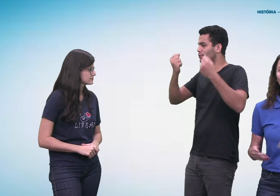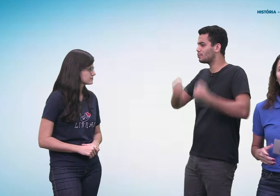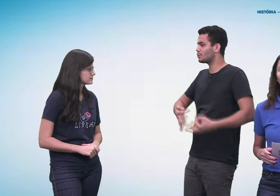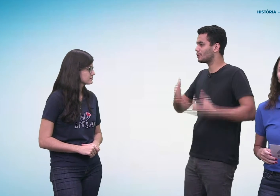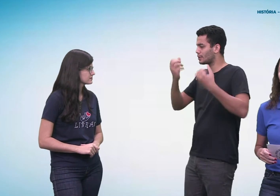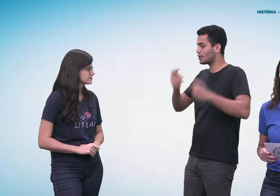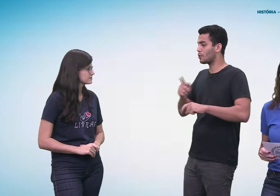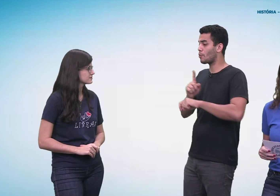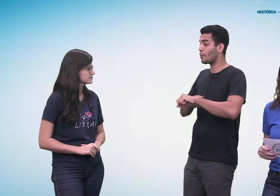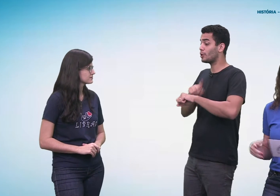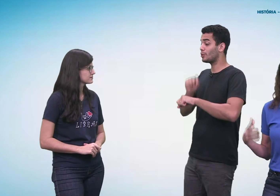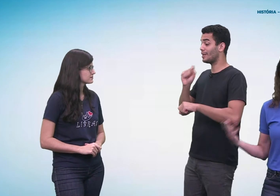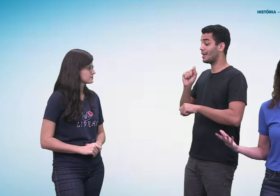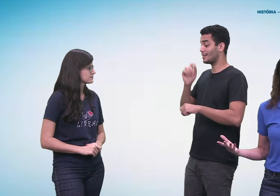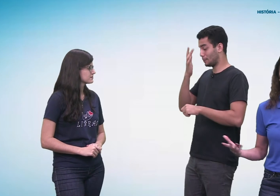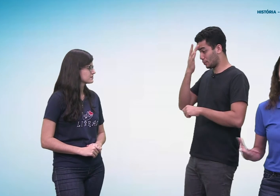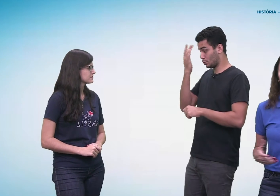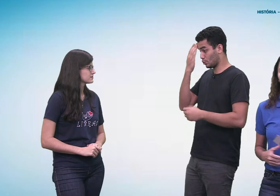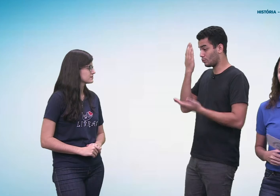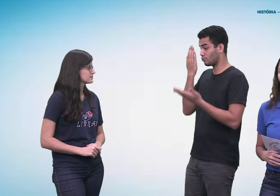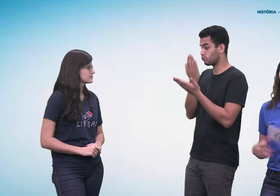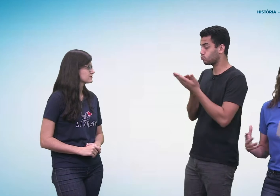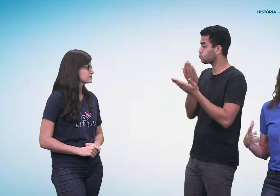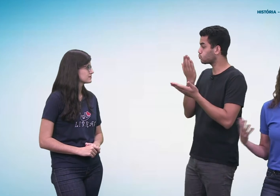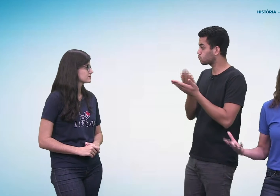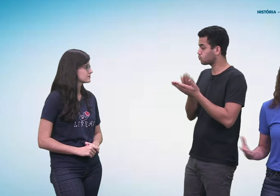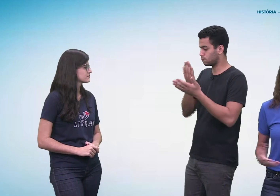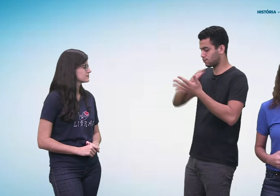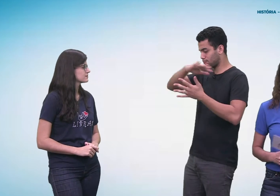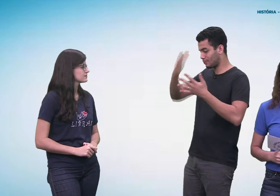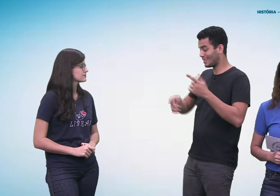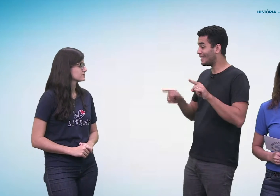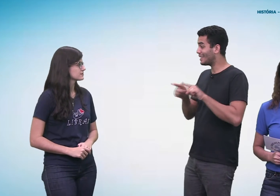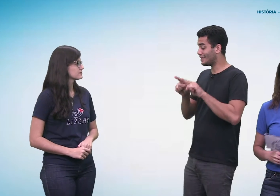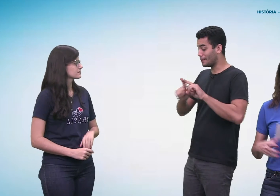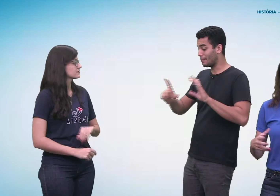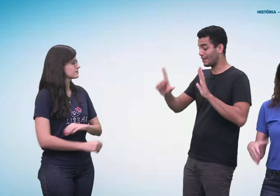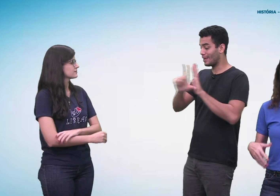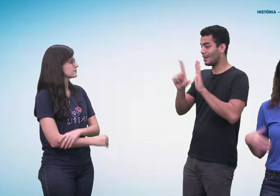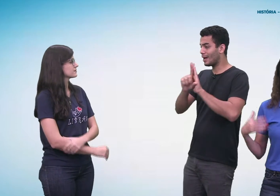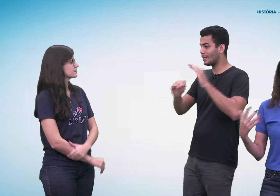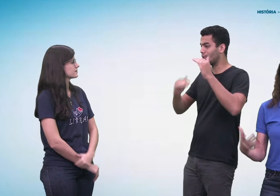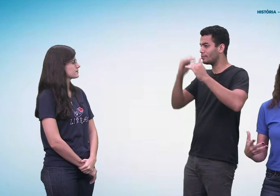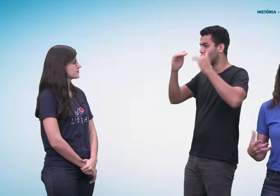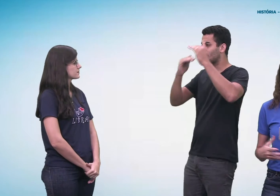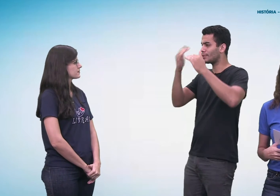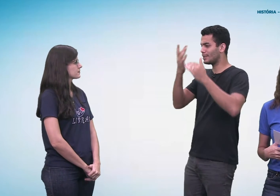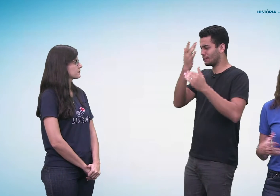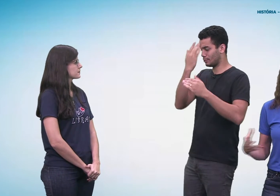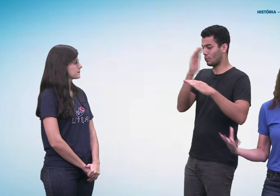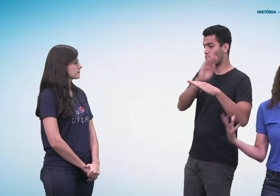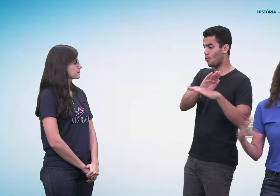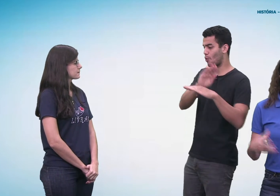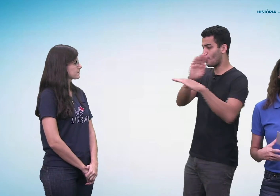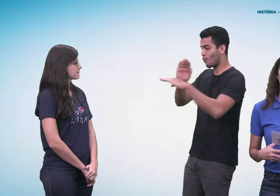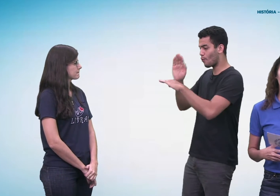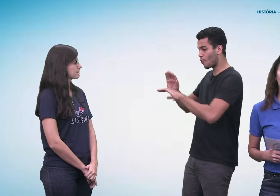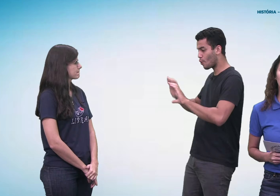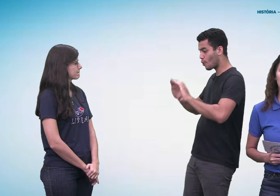com o avanço, né, das políticas públicas ajudando, né, nessa introdução da língua brasileira